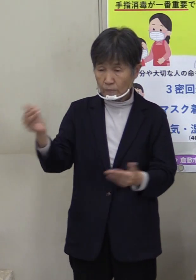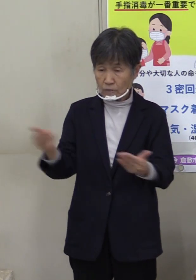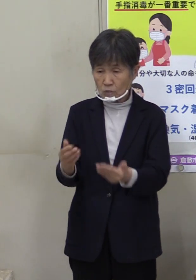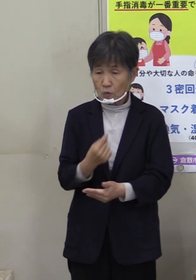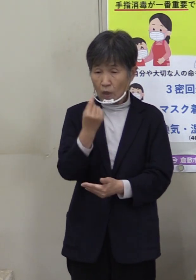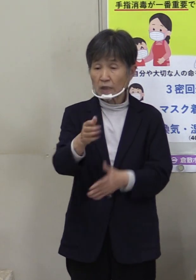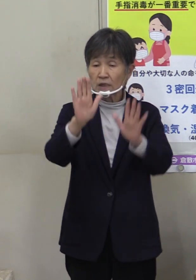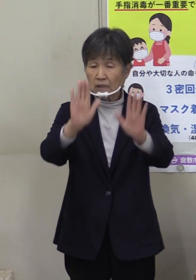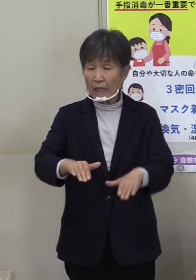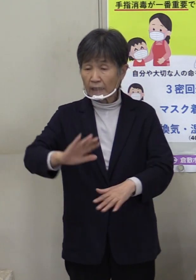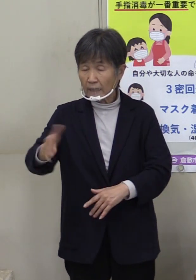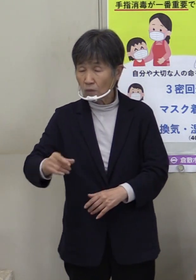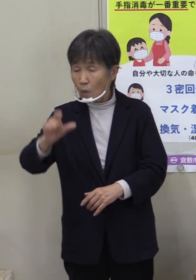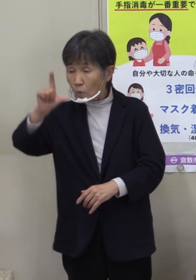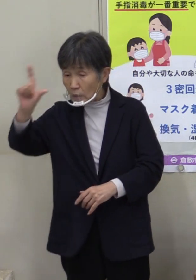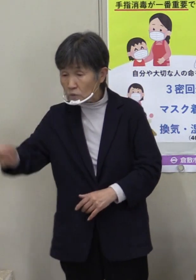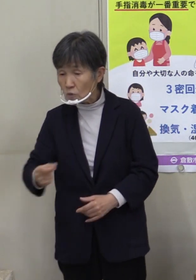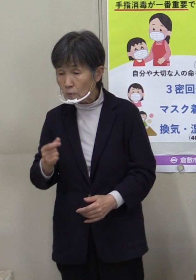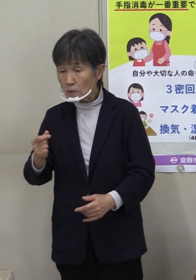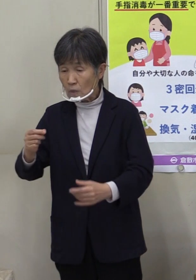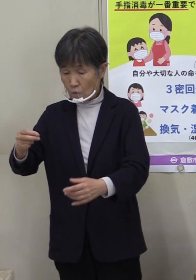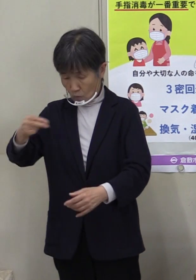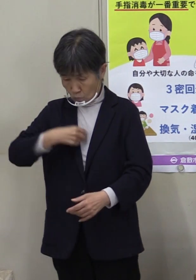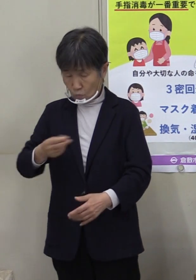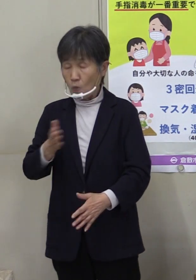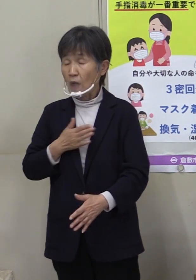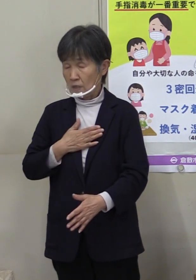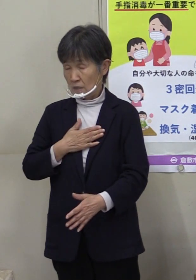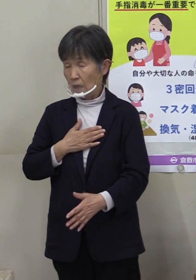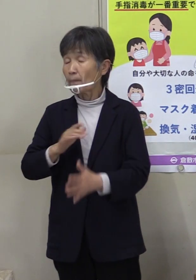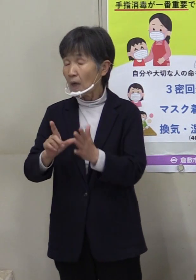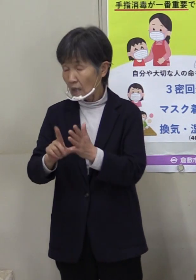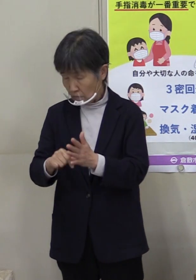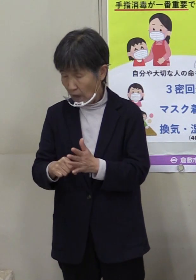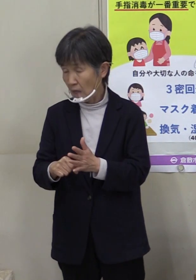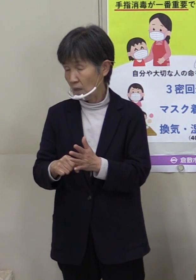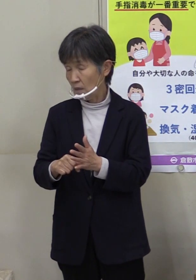ますけど月曜日に分かったとすると、土日っていうのが